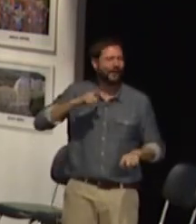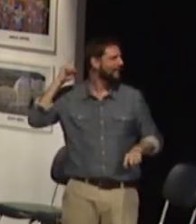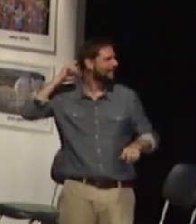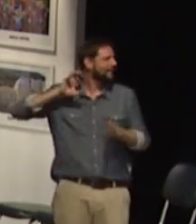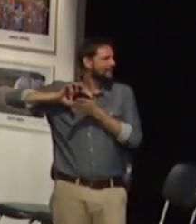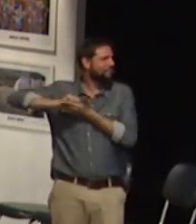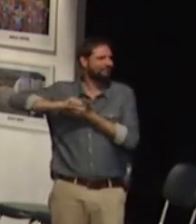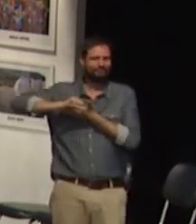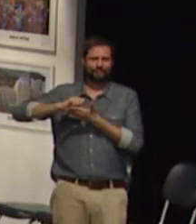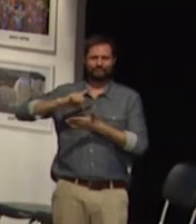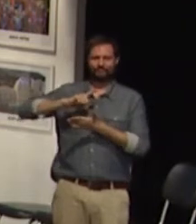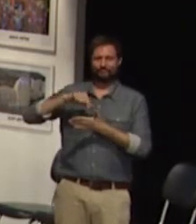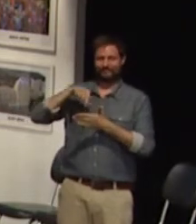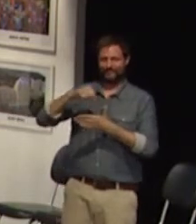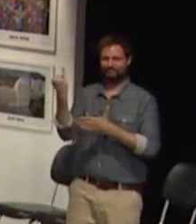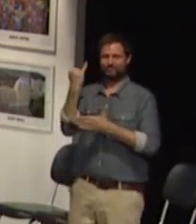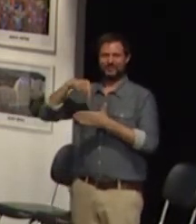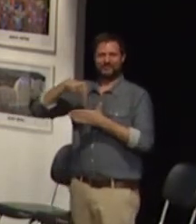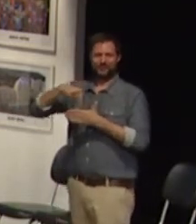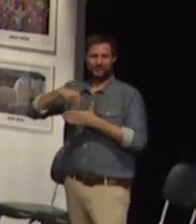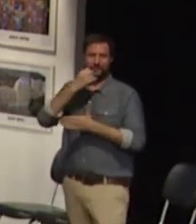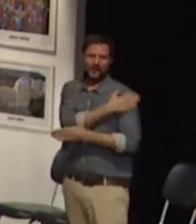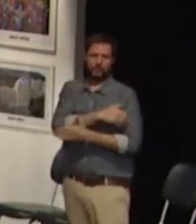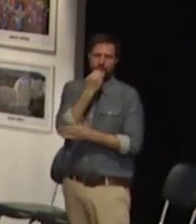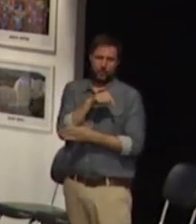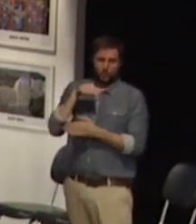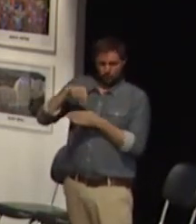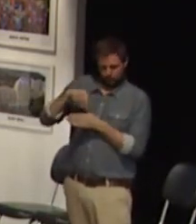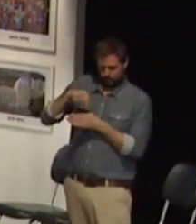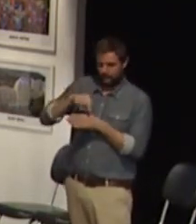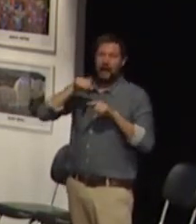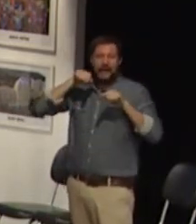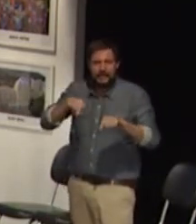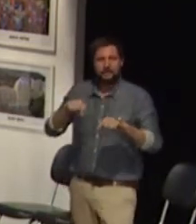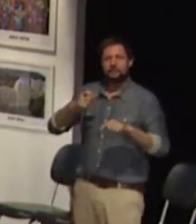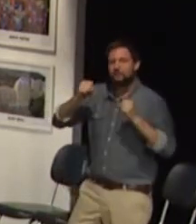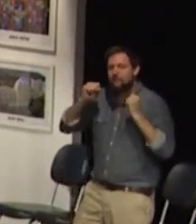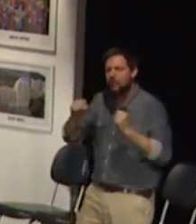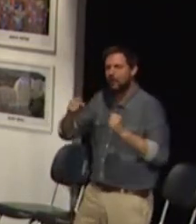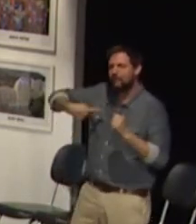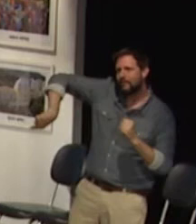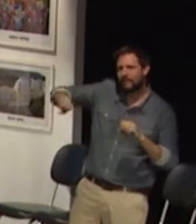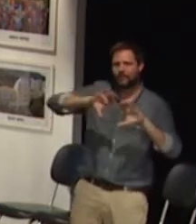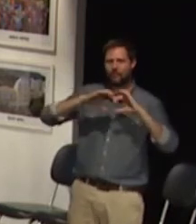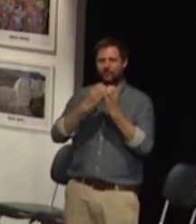ruim, mas o lado está registrado. O lado bom é que agora está registrado dentro da nossa sociedade que existe esse movimento, que